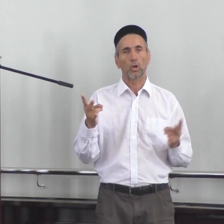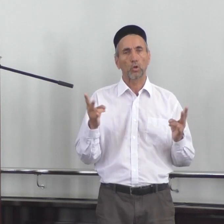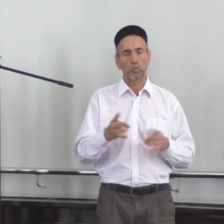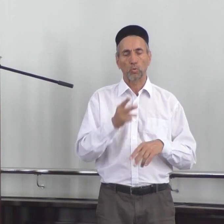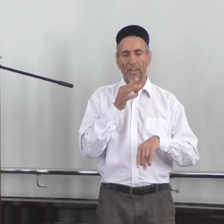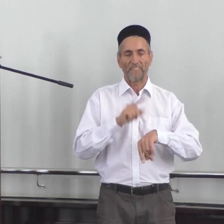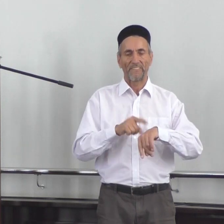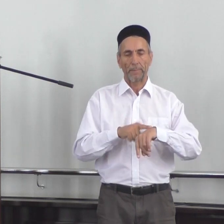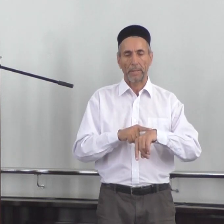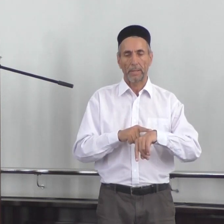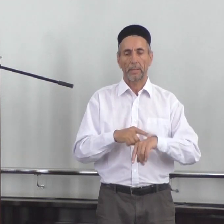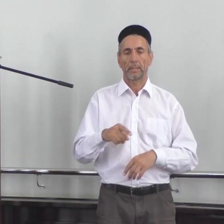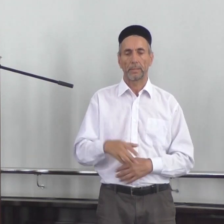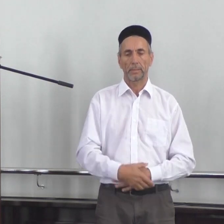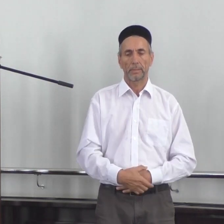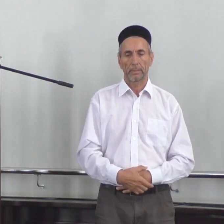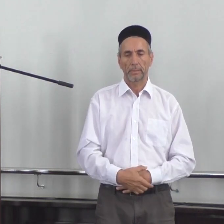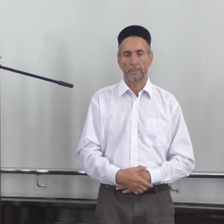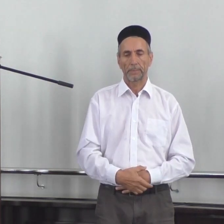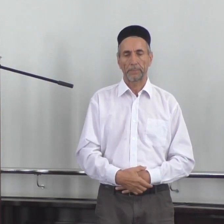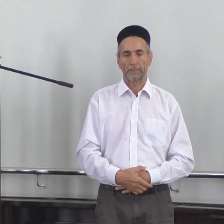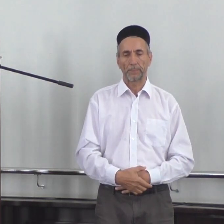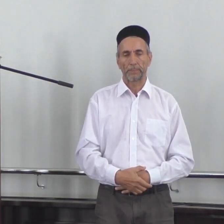вакытта сабыр итә алмыйбыз.